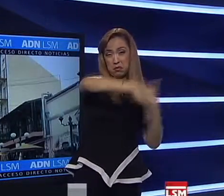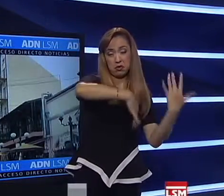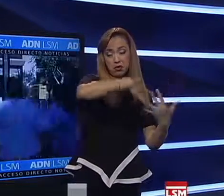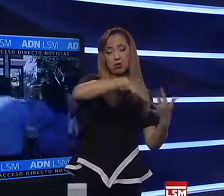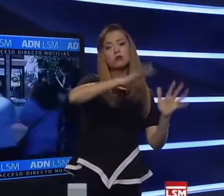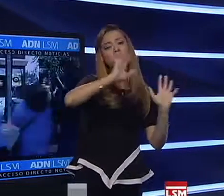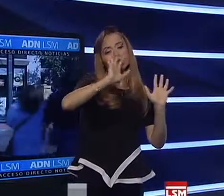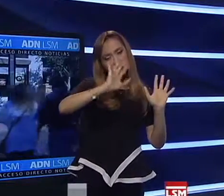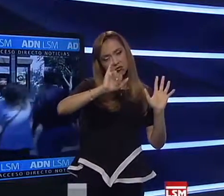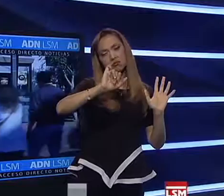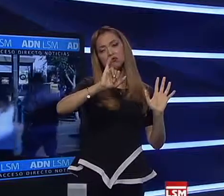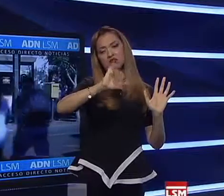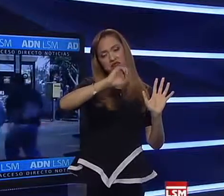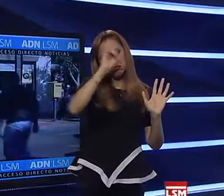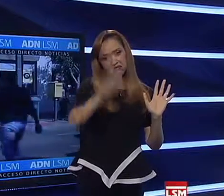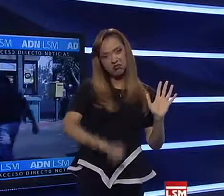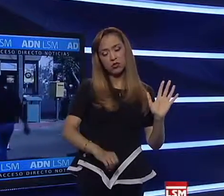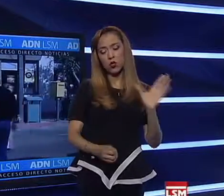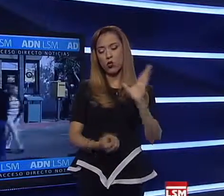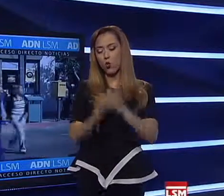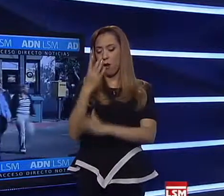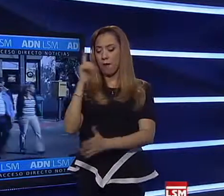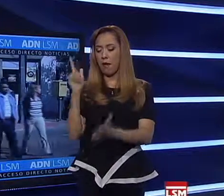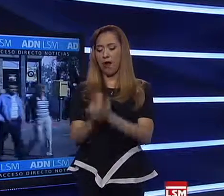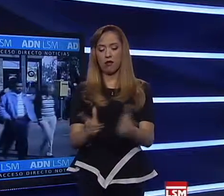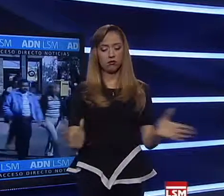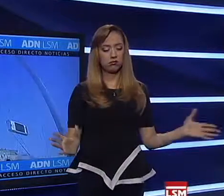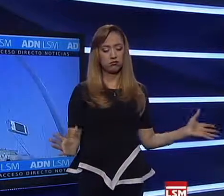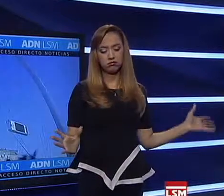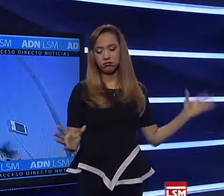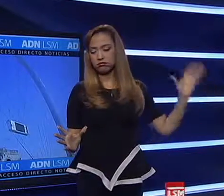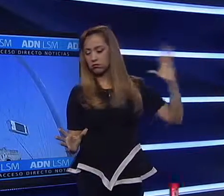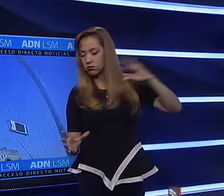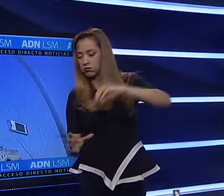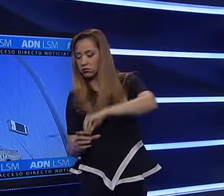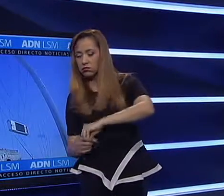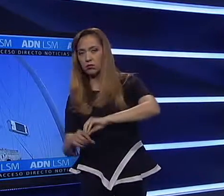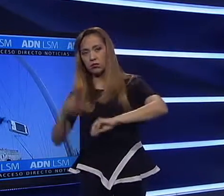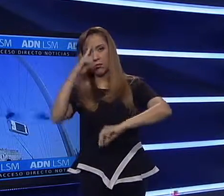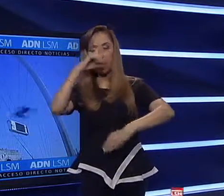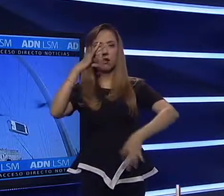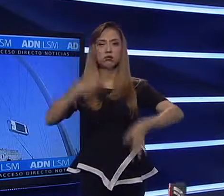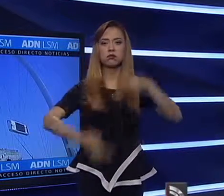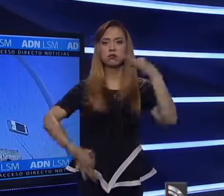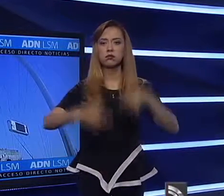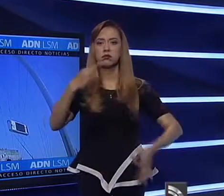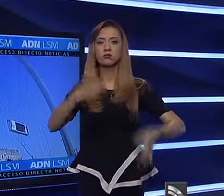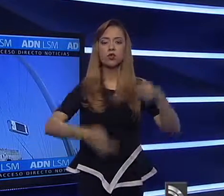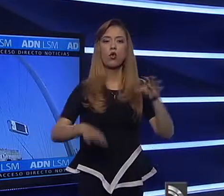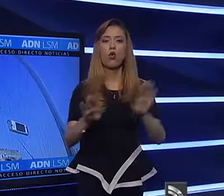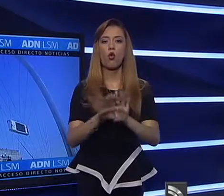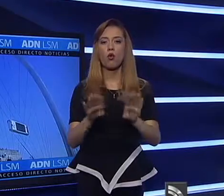se procesarán conforme a la ley vigente al momento de registrarse los hechos.